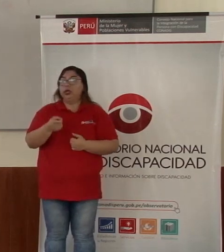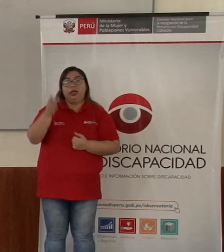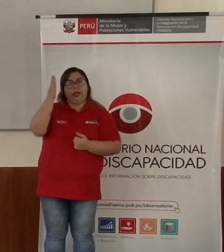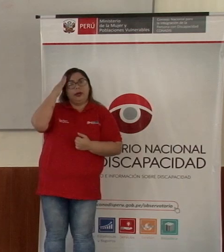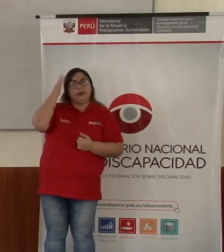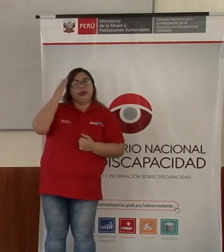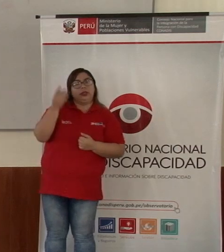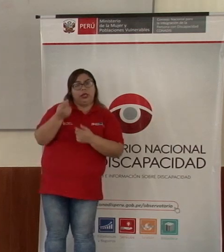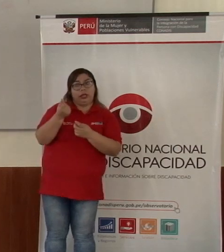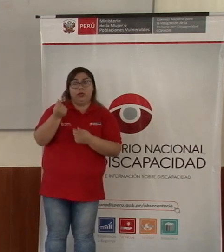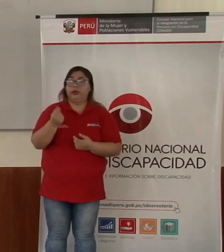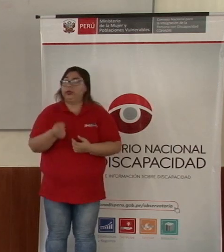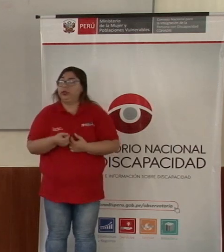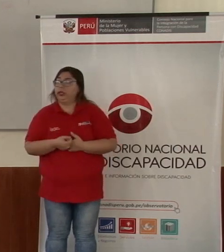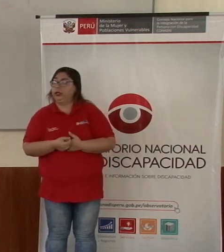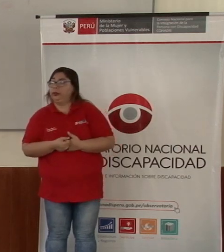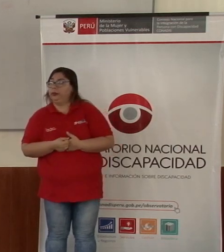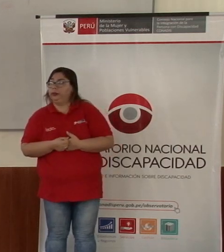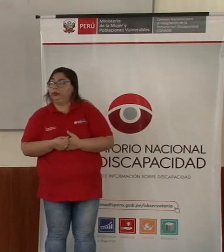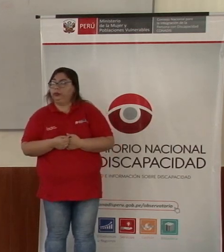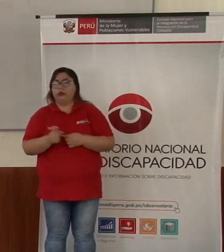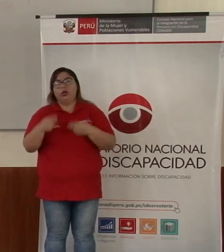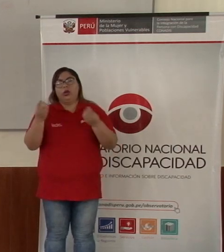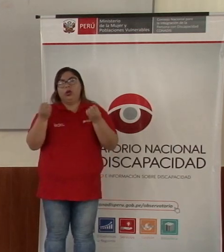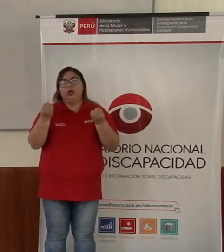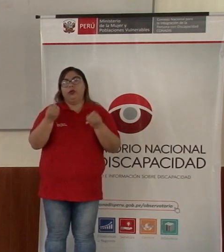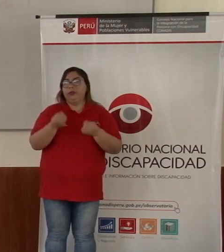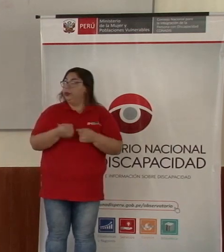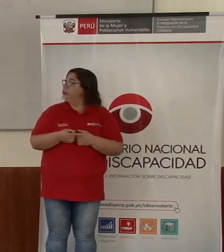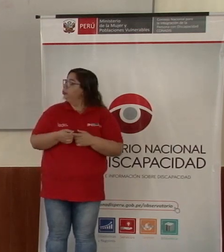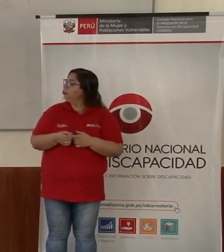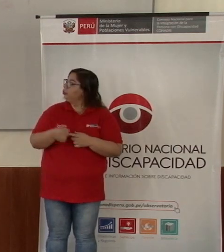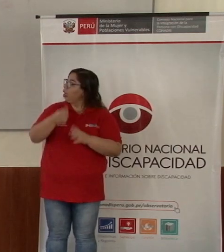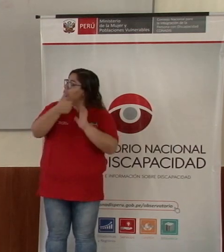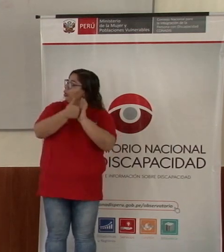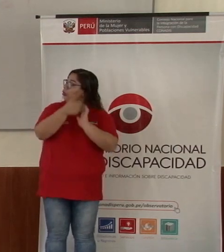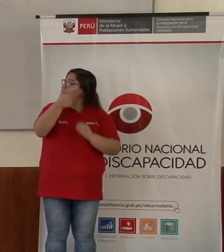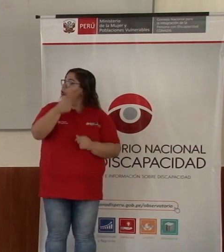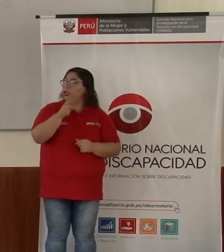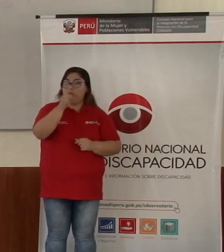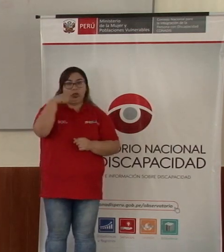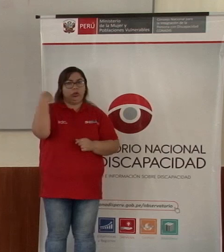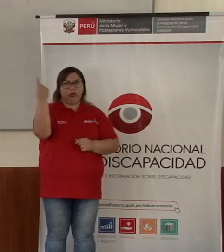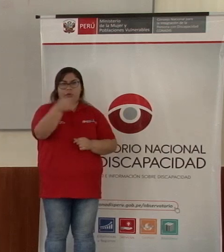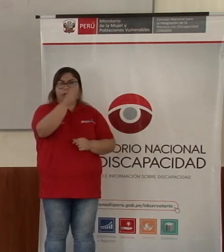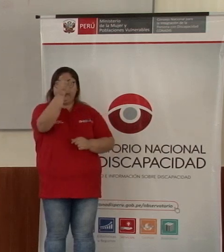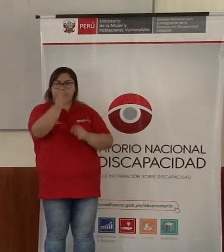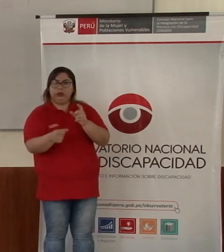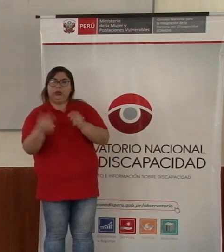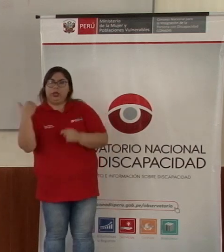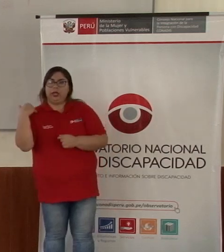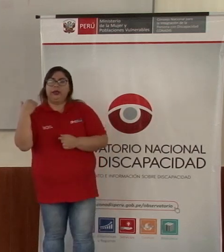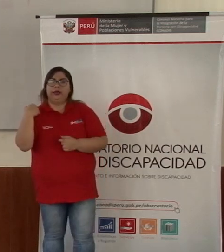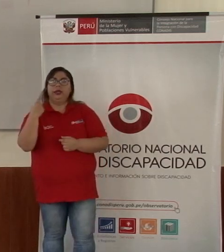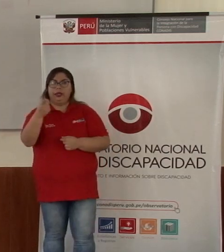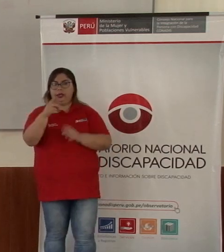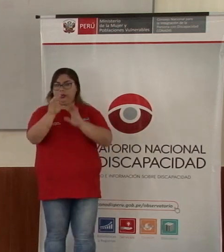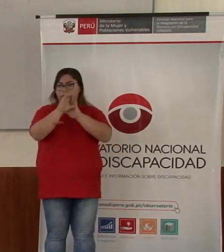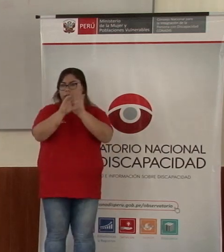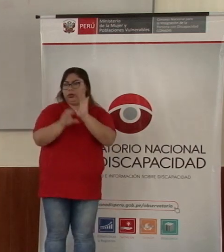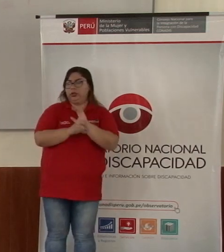de goce como lo siguiente, ¿no? Artículo 3. Toda persona tiene el goce de los derechos